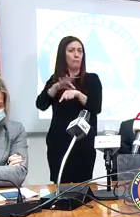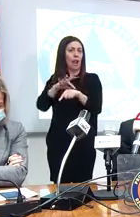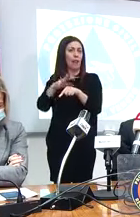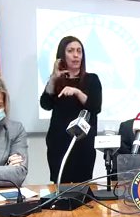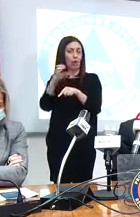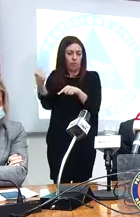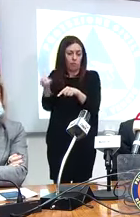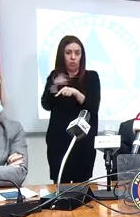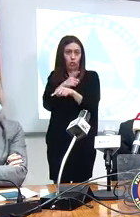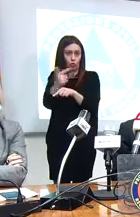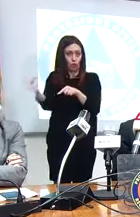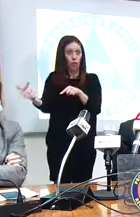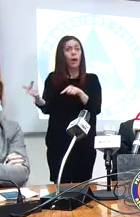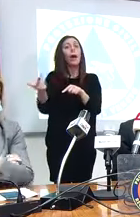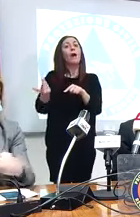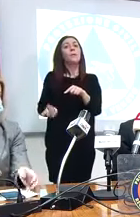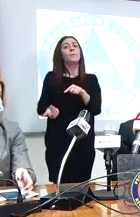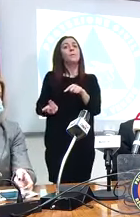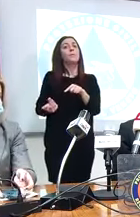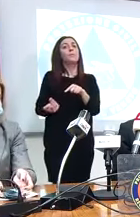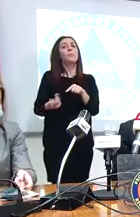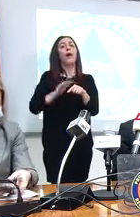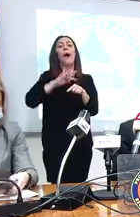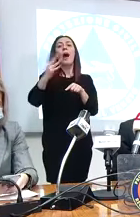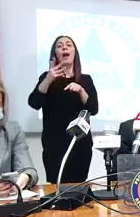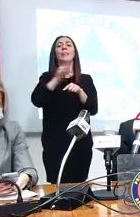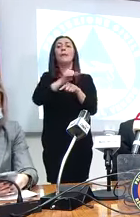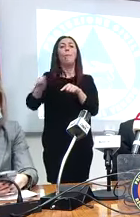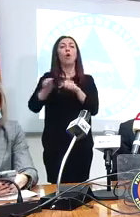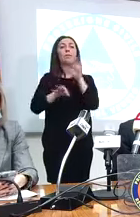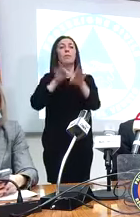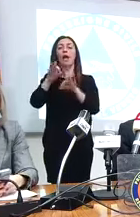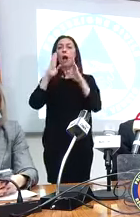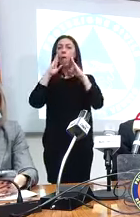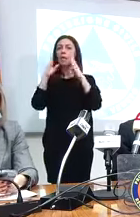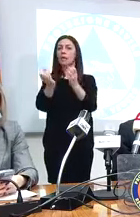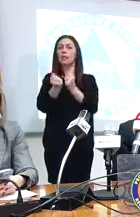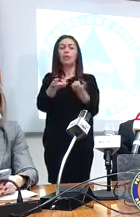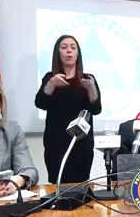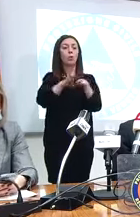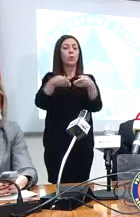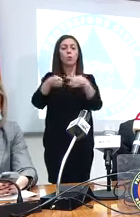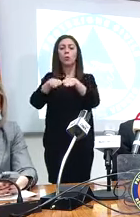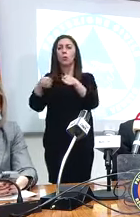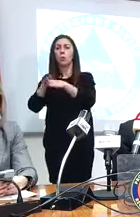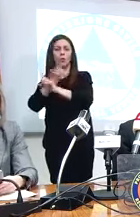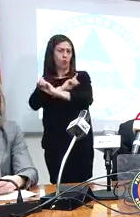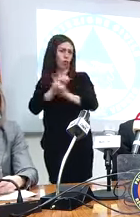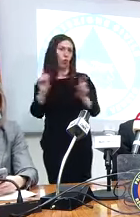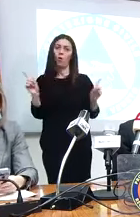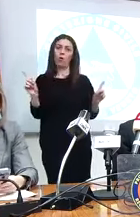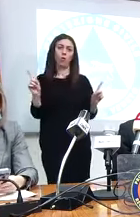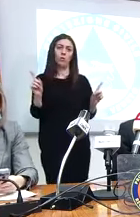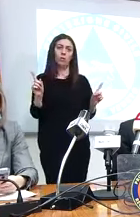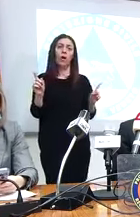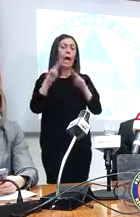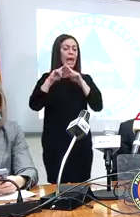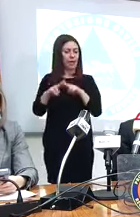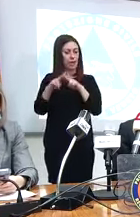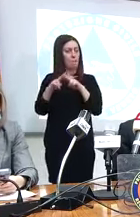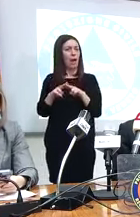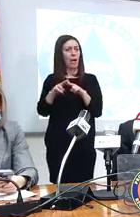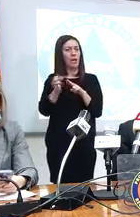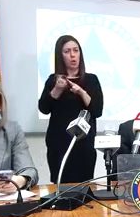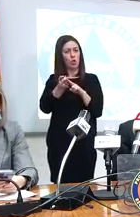Non chiuderemo tanti altri posti di rianimazione, terremo una rianimazione potenziata e